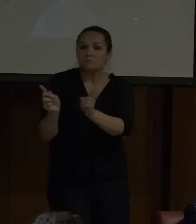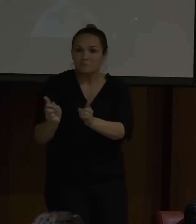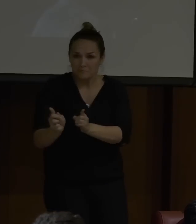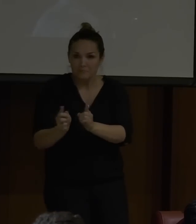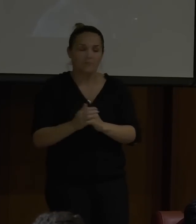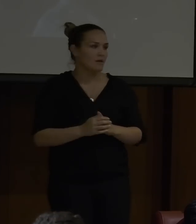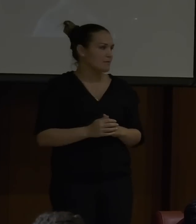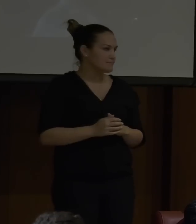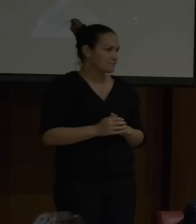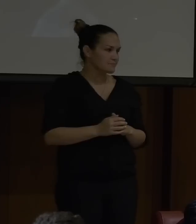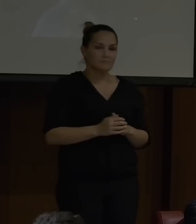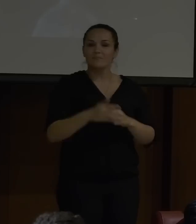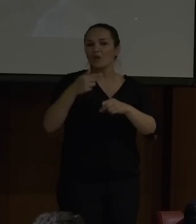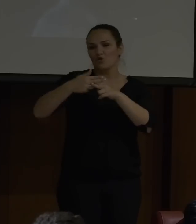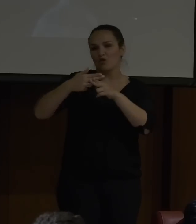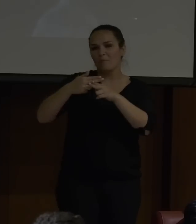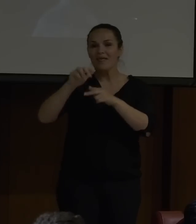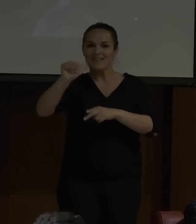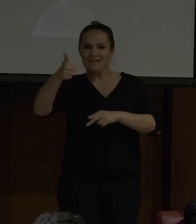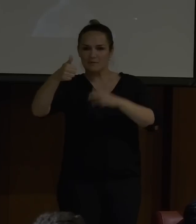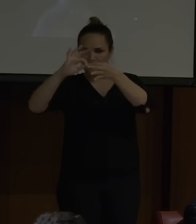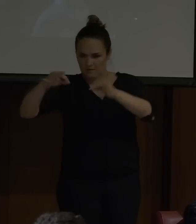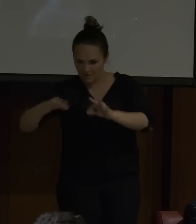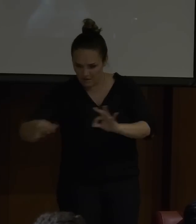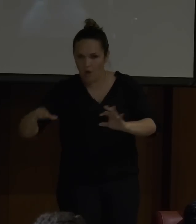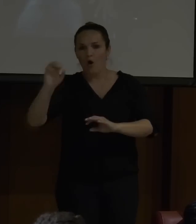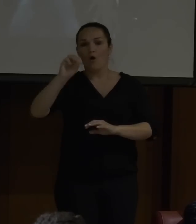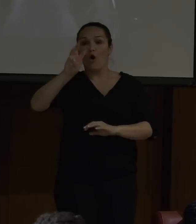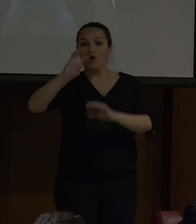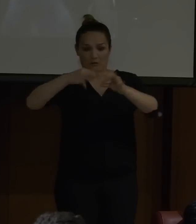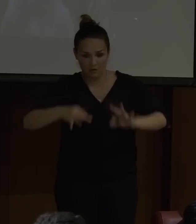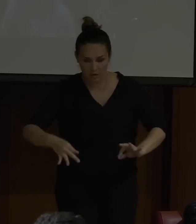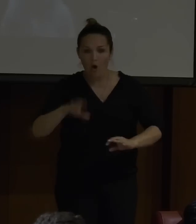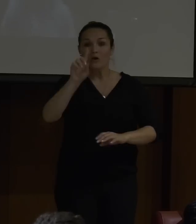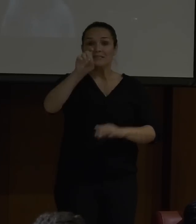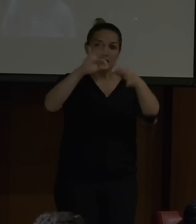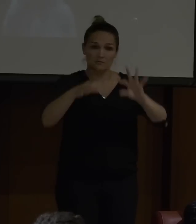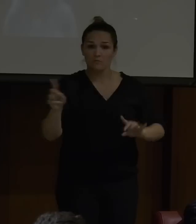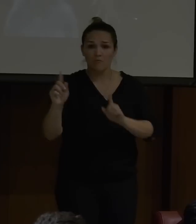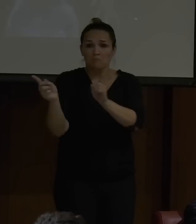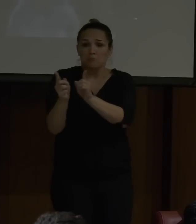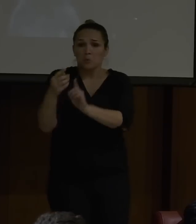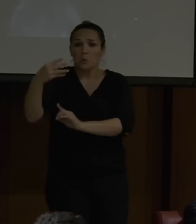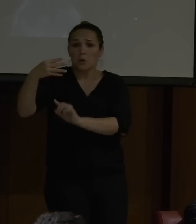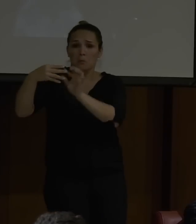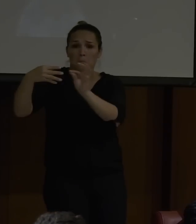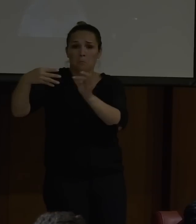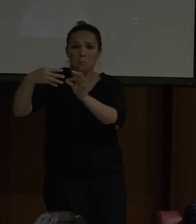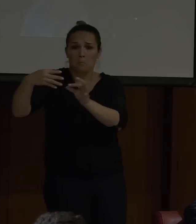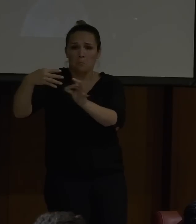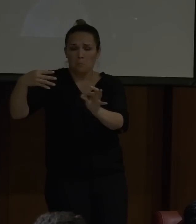décimas, no eran los octasílabos y los estetos que salieron después. Pero con lo de las